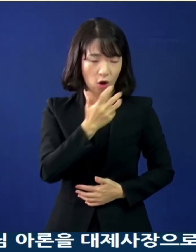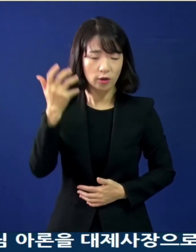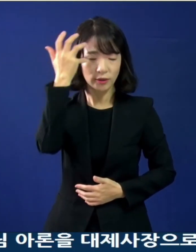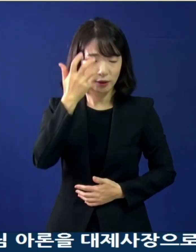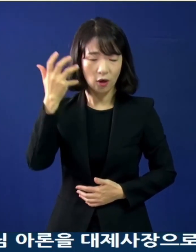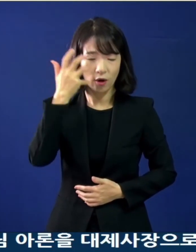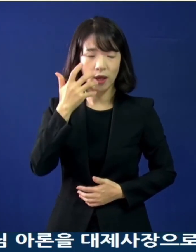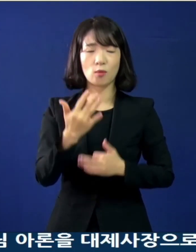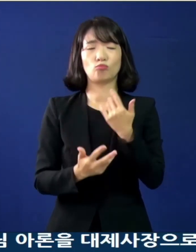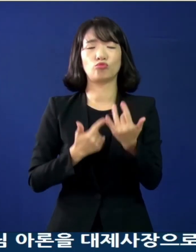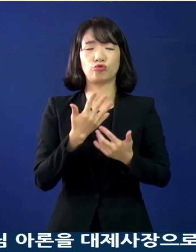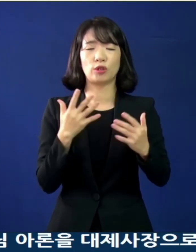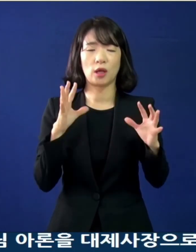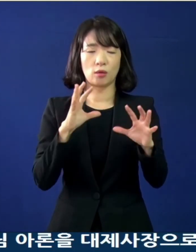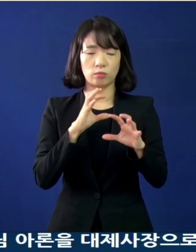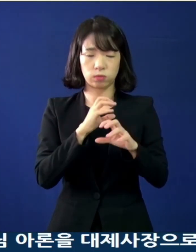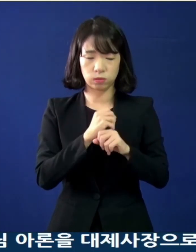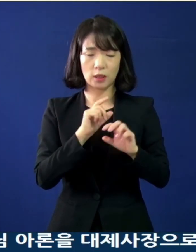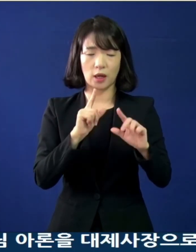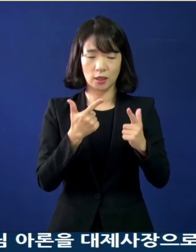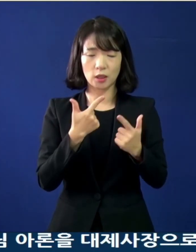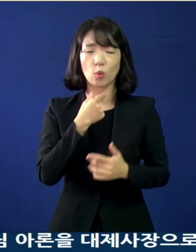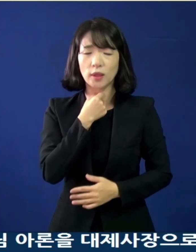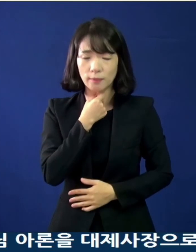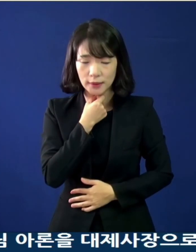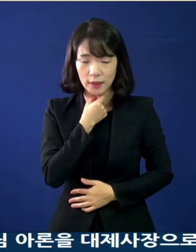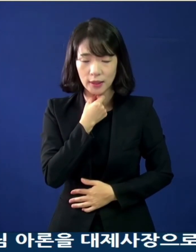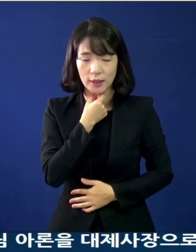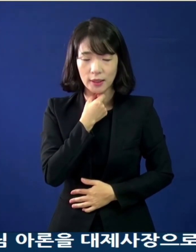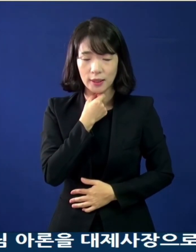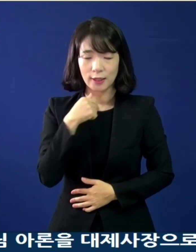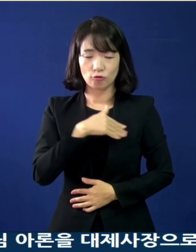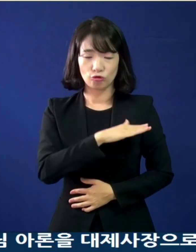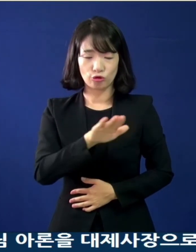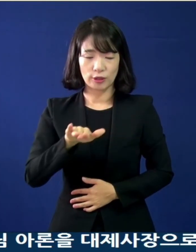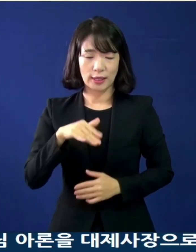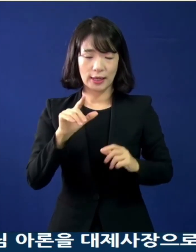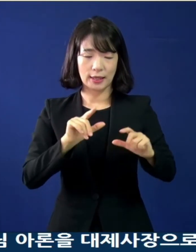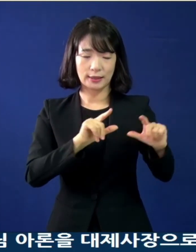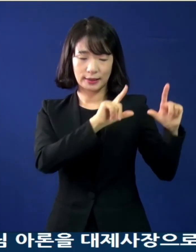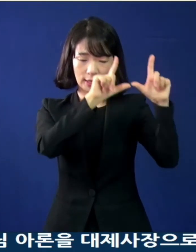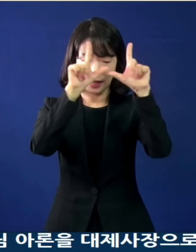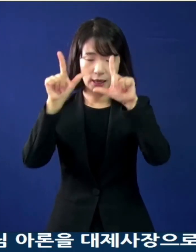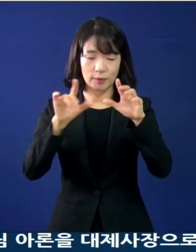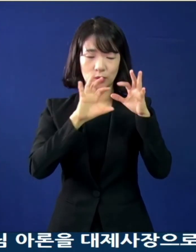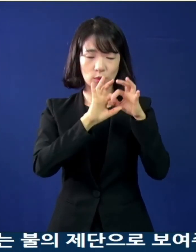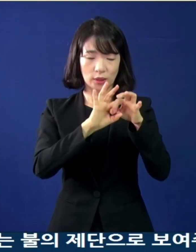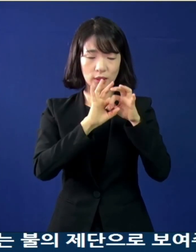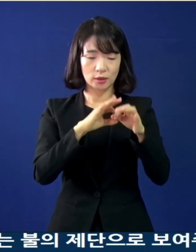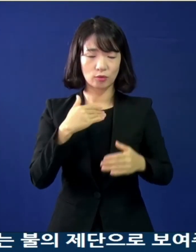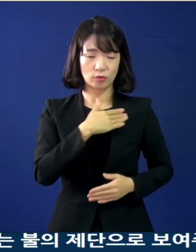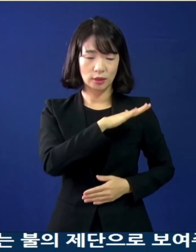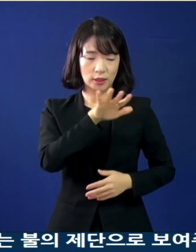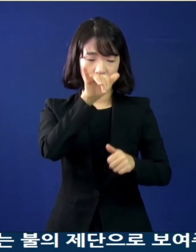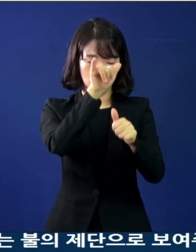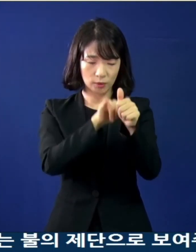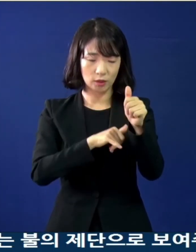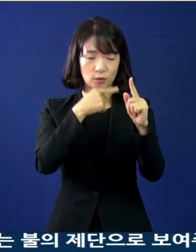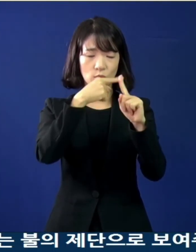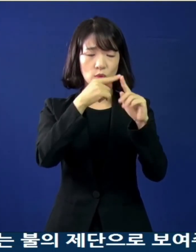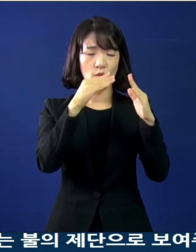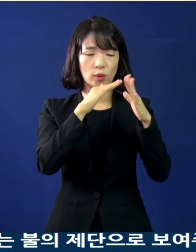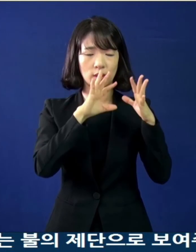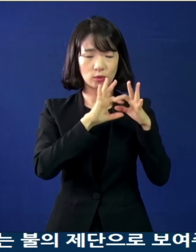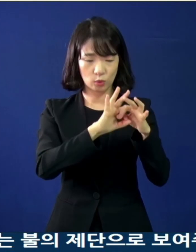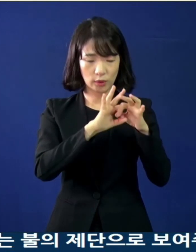간절히 열망합니다. 우리의 삶을 통해서, 또 우리가 섬기는 교회를 통해서 하나님 앞으로 이르는